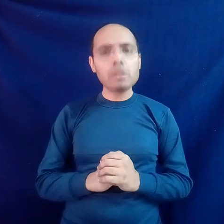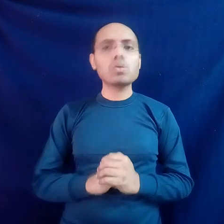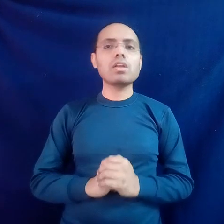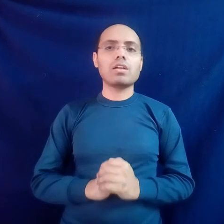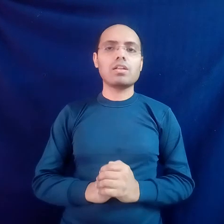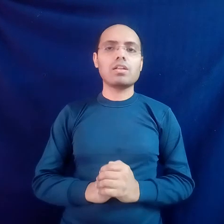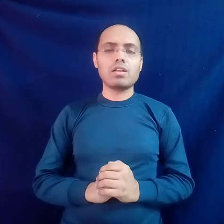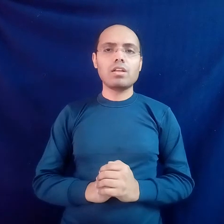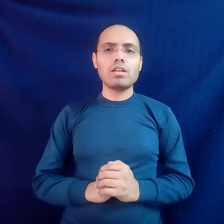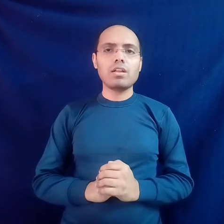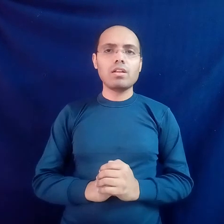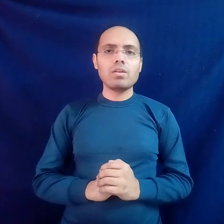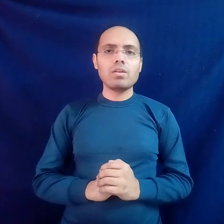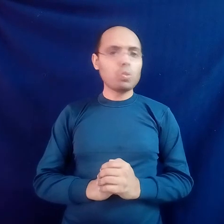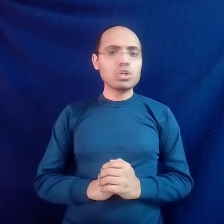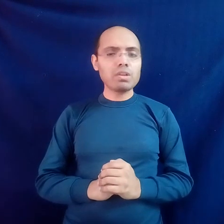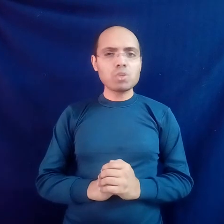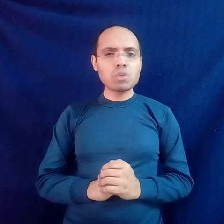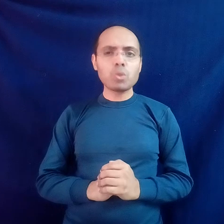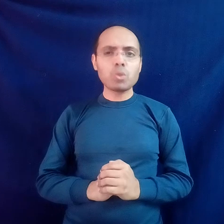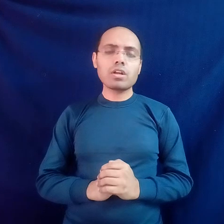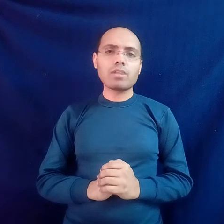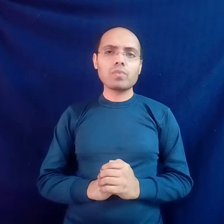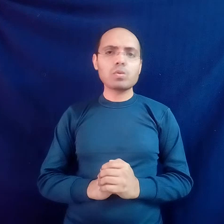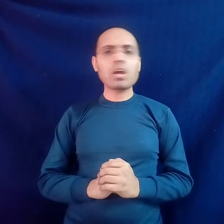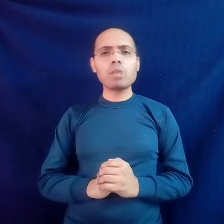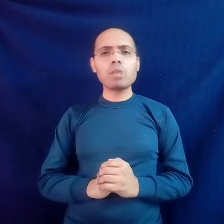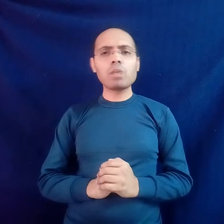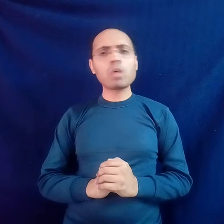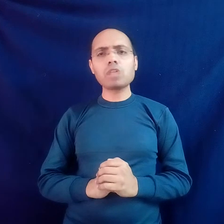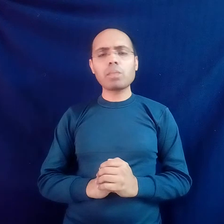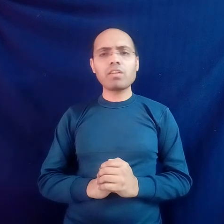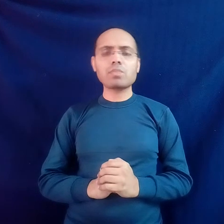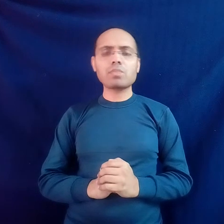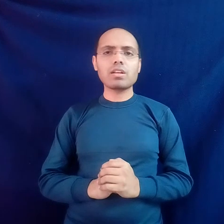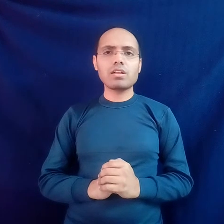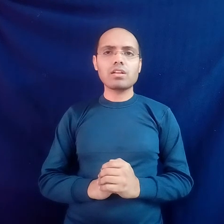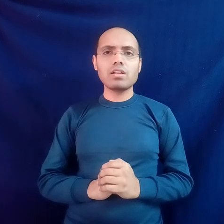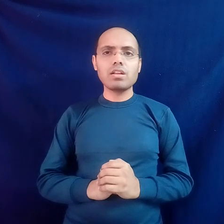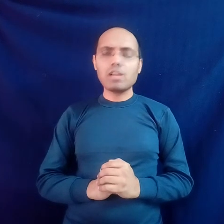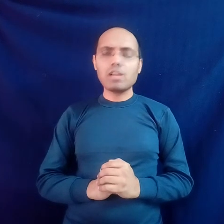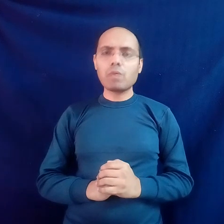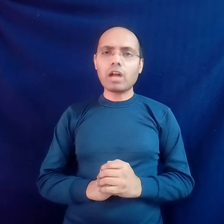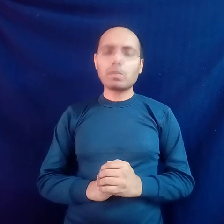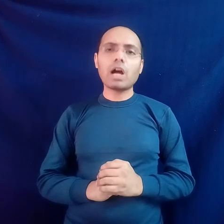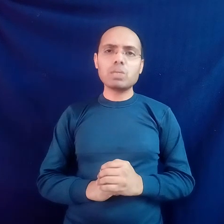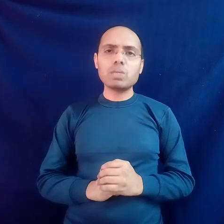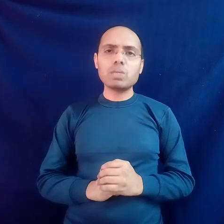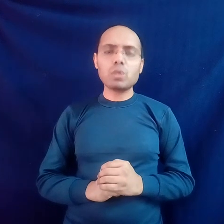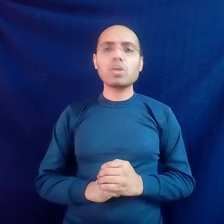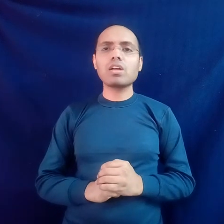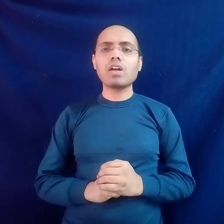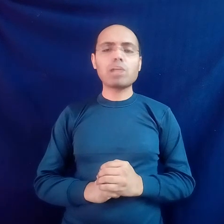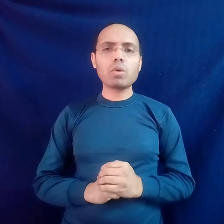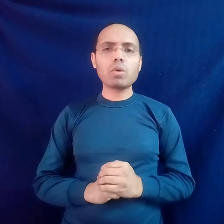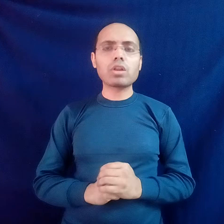दुखी, उन्होंने शरीर छोड़ दिया, उनके कर्मों के कुछ ऐसे प्रारब्ध थे, लेकिन वे आत्माएं आज भी दुखी हैं। आत्माओं का